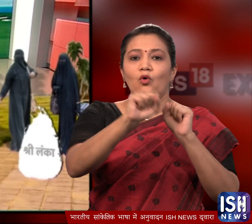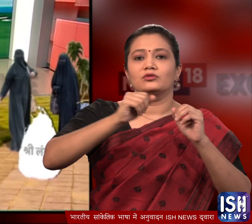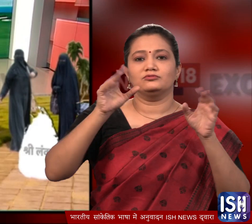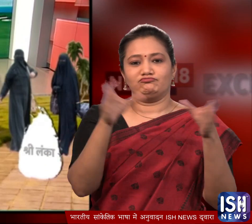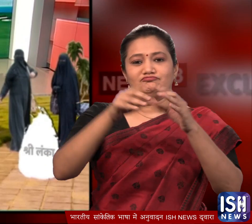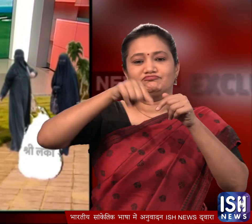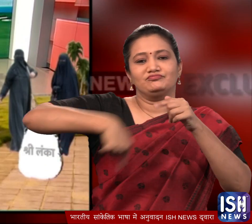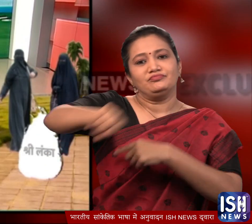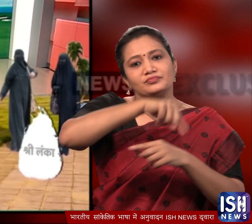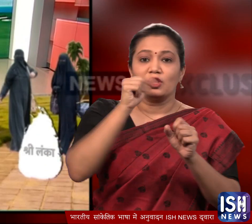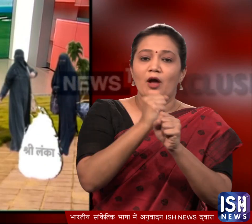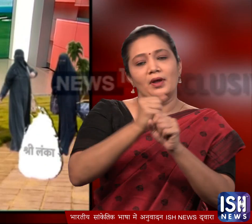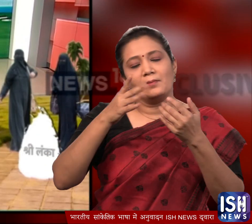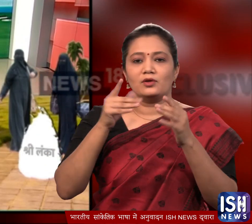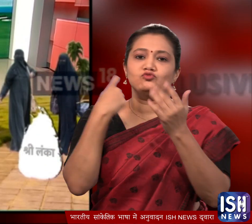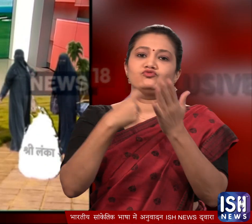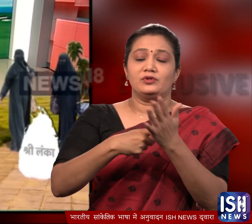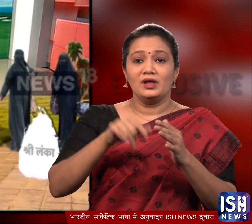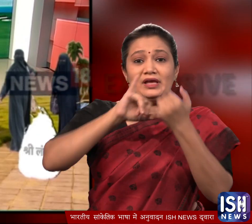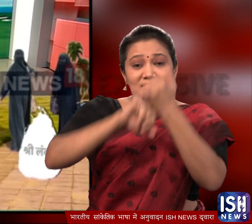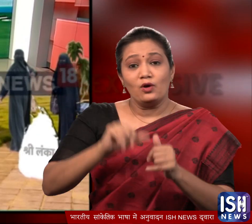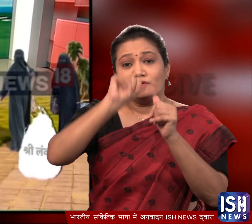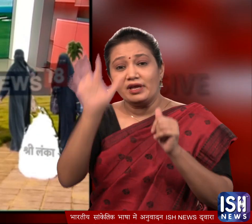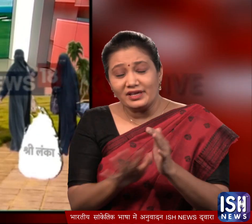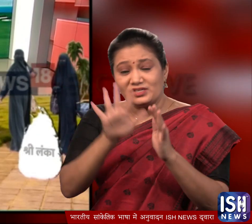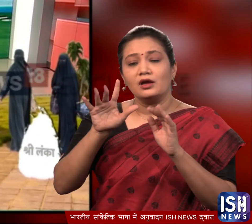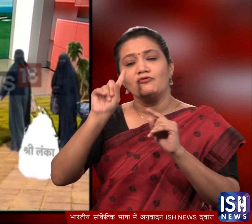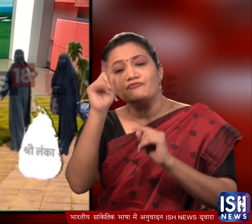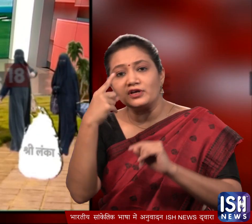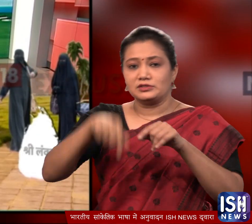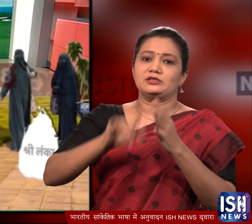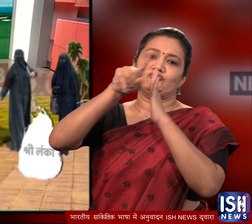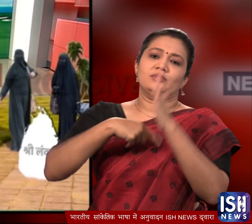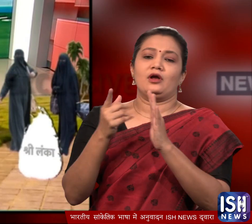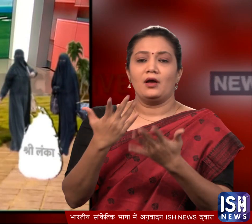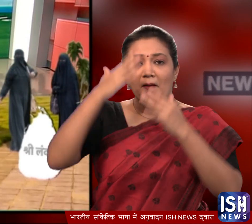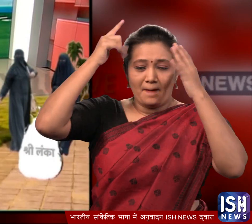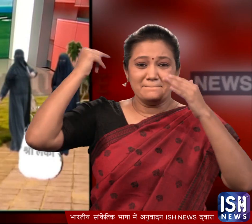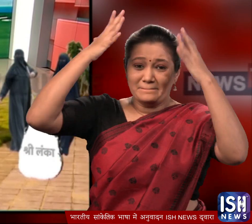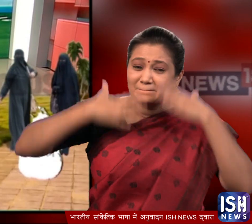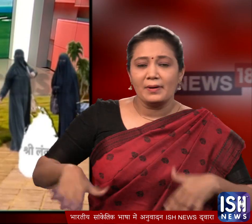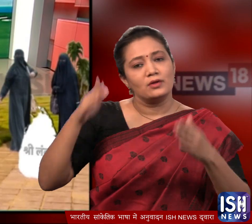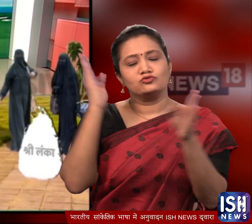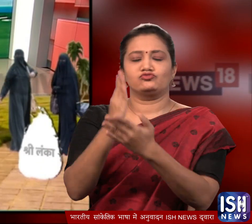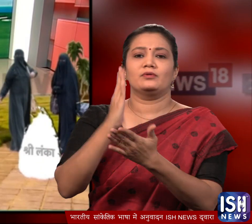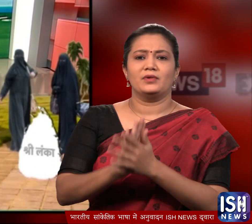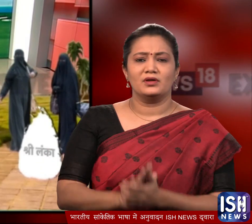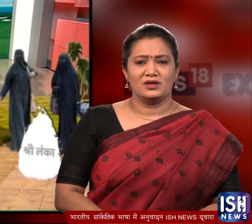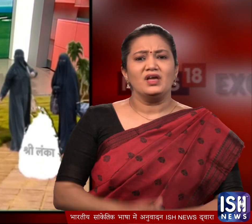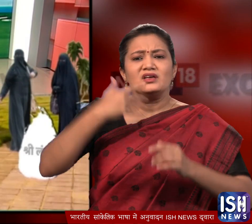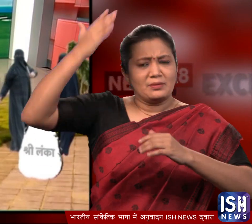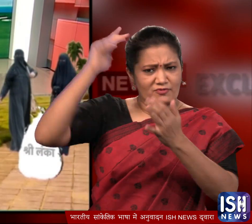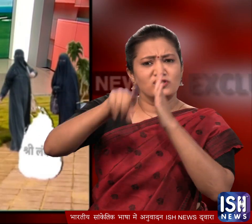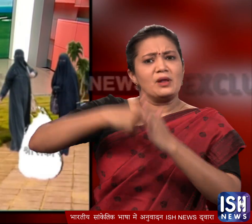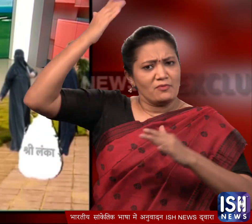कानून बना सकती है। और अगर ऐसा हुआ तो श्रीलंका दक्षिण एशिया में बुर्के पर बैन लगाने वाला पहला देश हो जाएगा, जिसके पीछे यह दलील है कि बुर्के